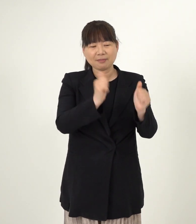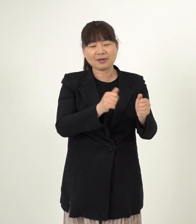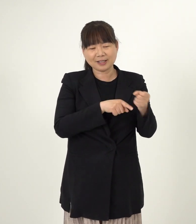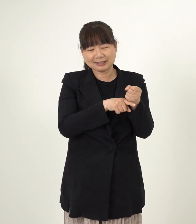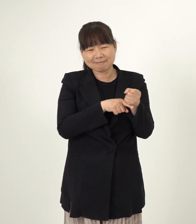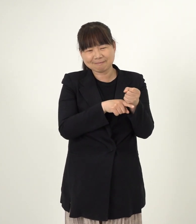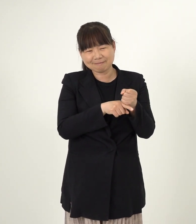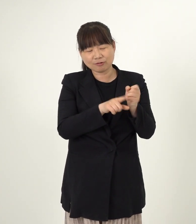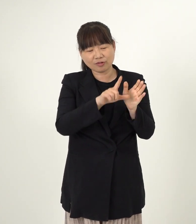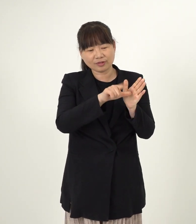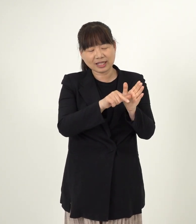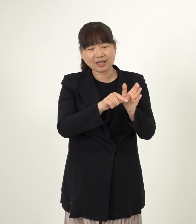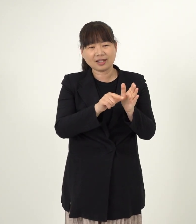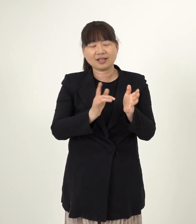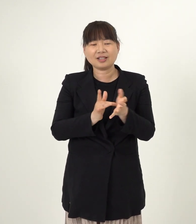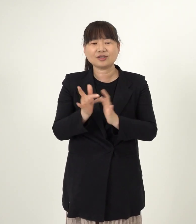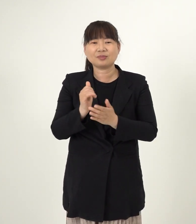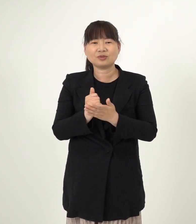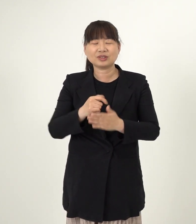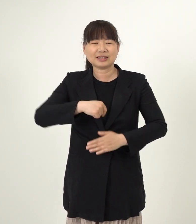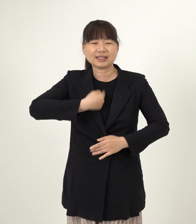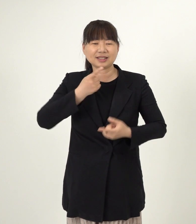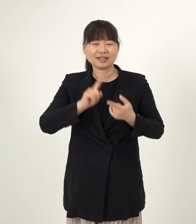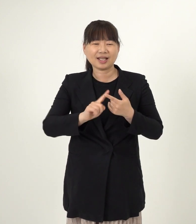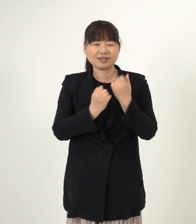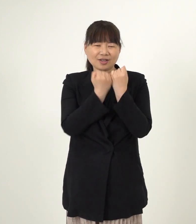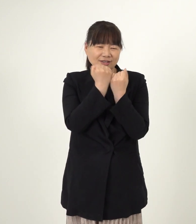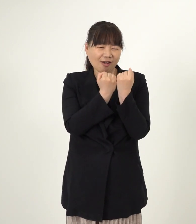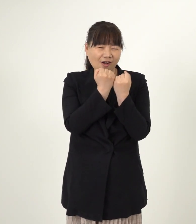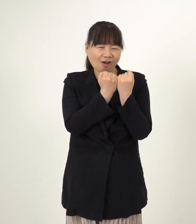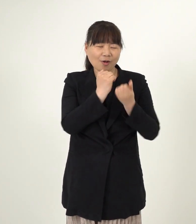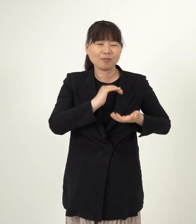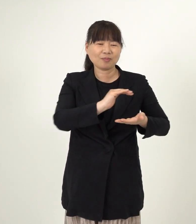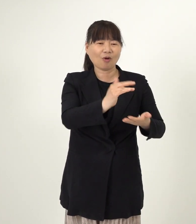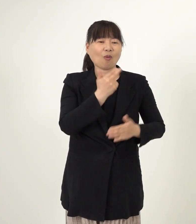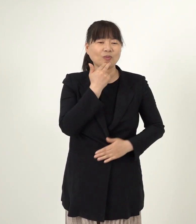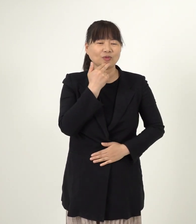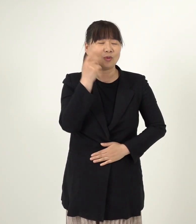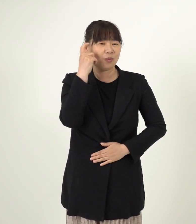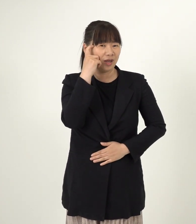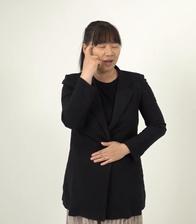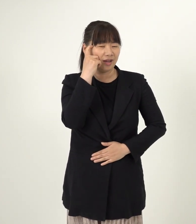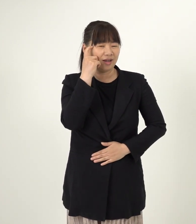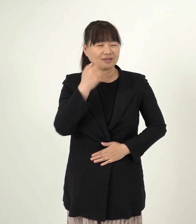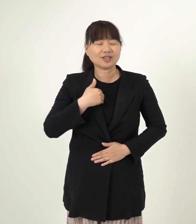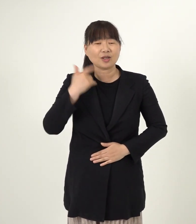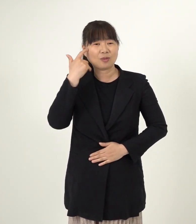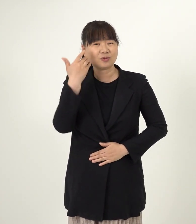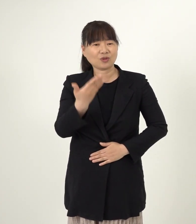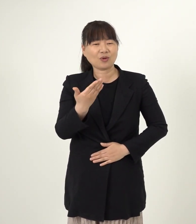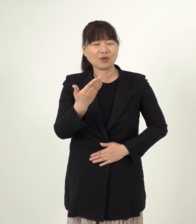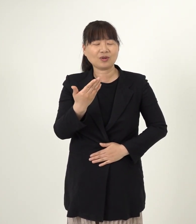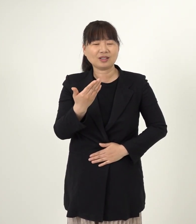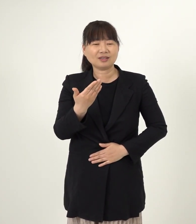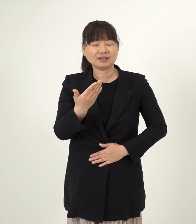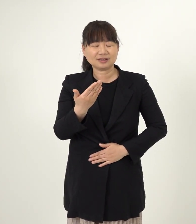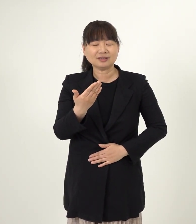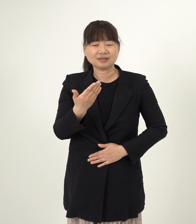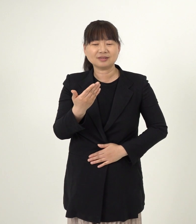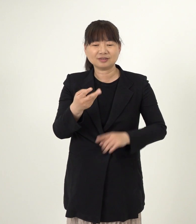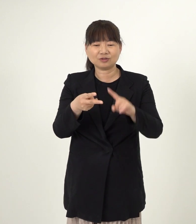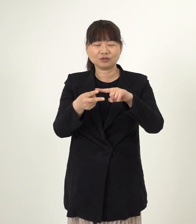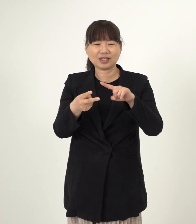통해서 자신을 설명하지 않으셨을까? 제가 물었던 질문을 이 저자도 하고